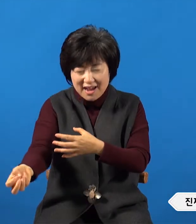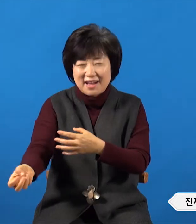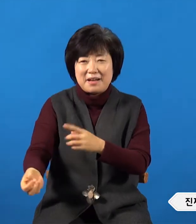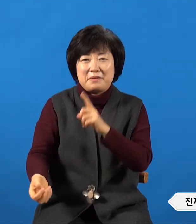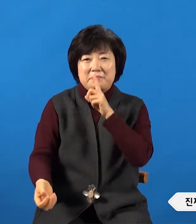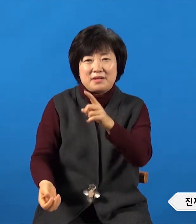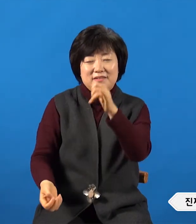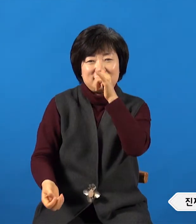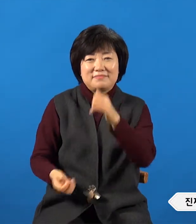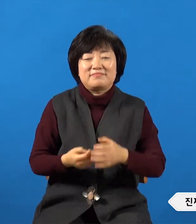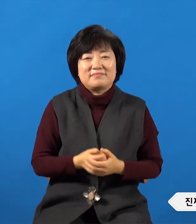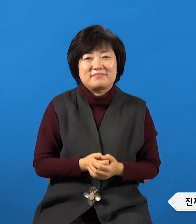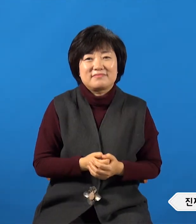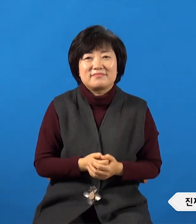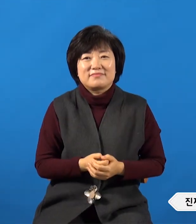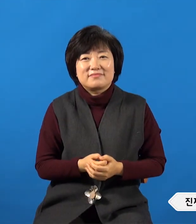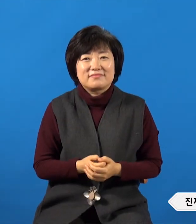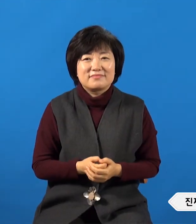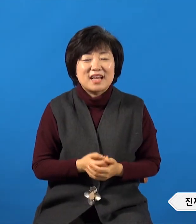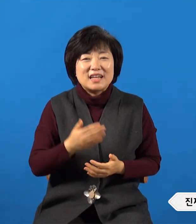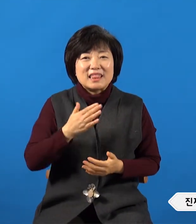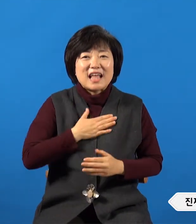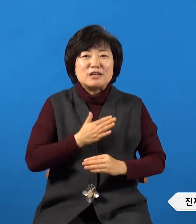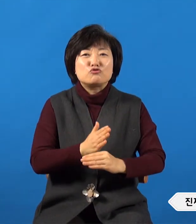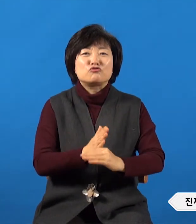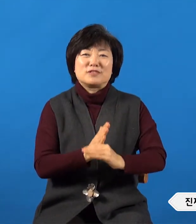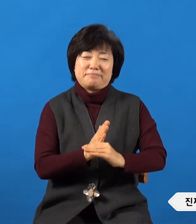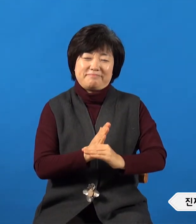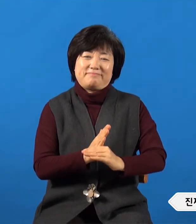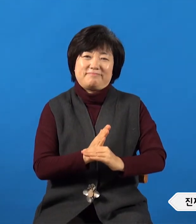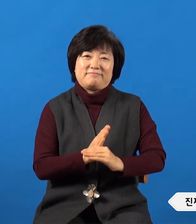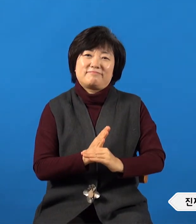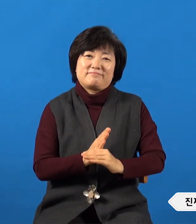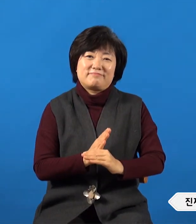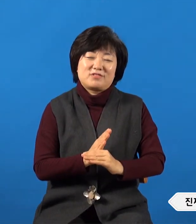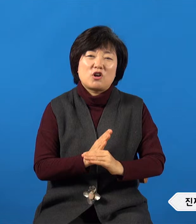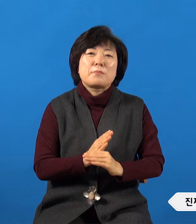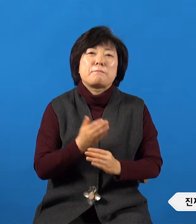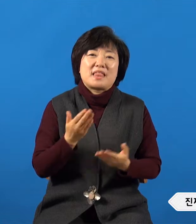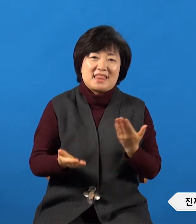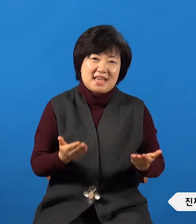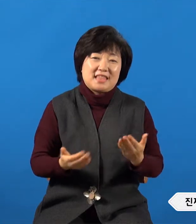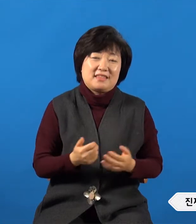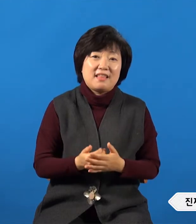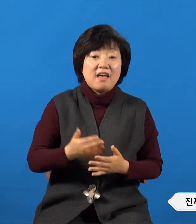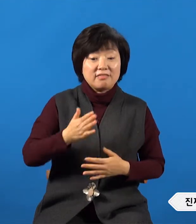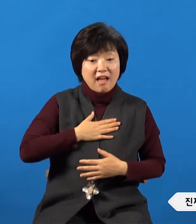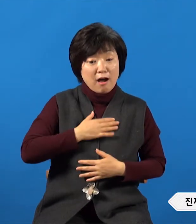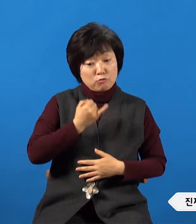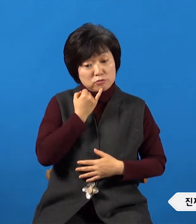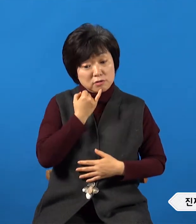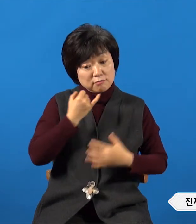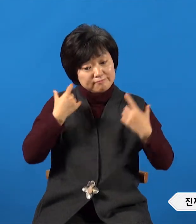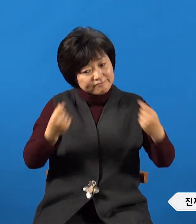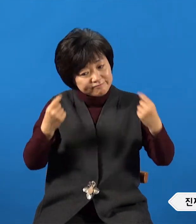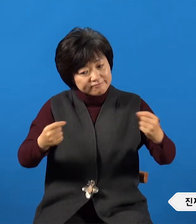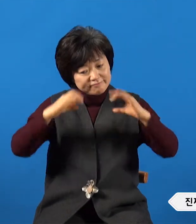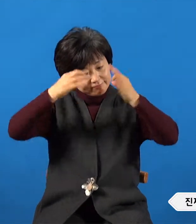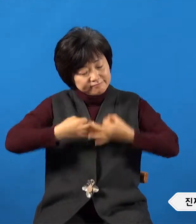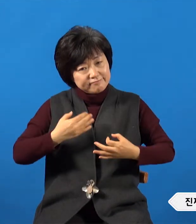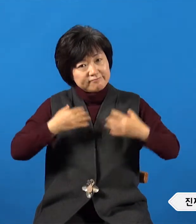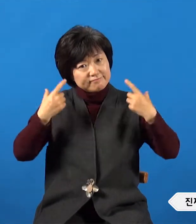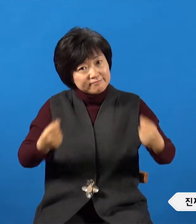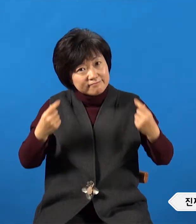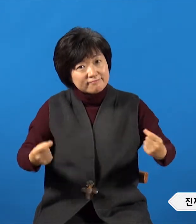말씀하고 계시다는 겁니다. 지극히 자기 중심적인 판단입니다. 나는 괜찮다라고